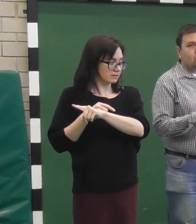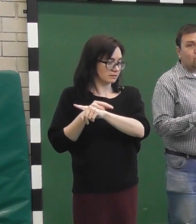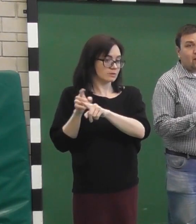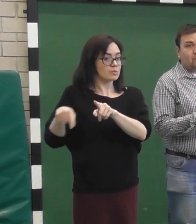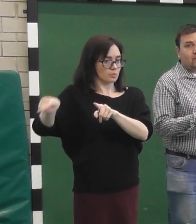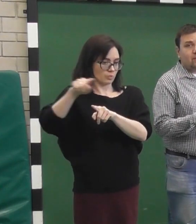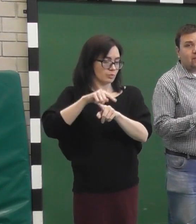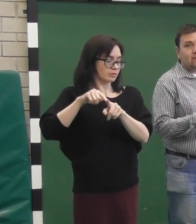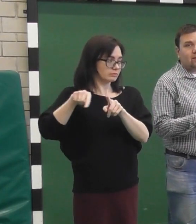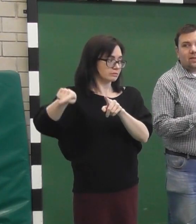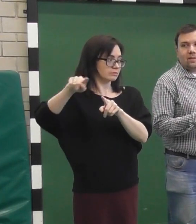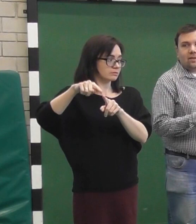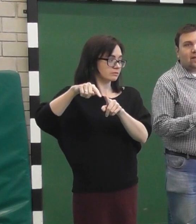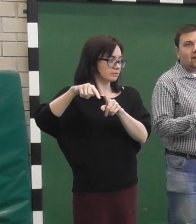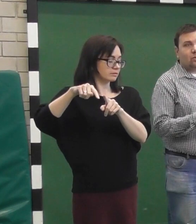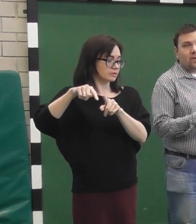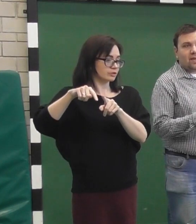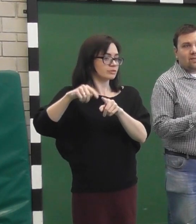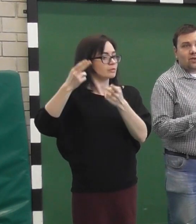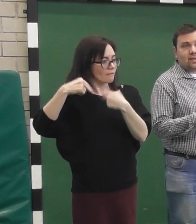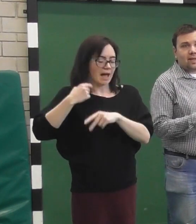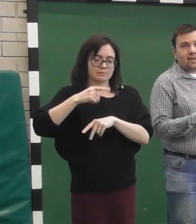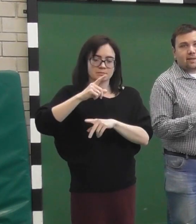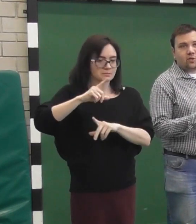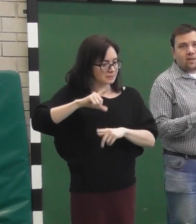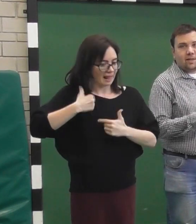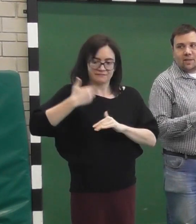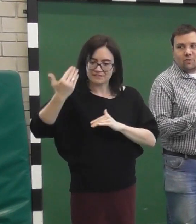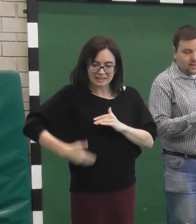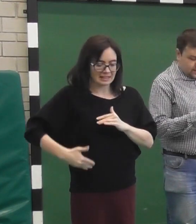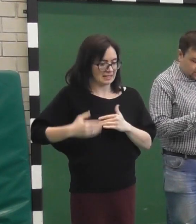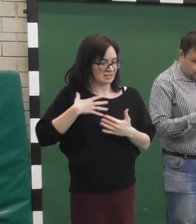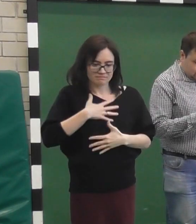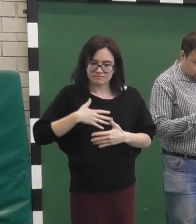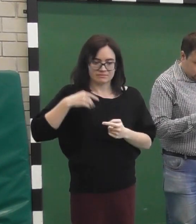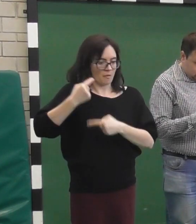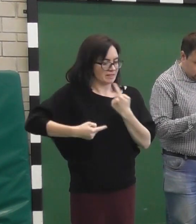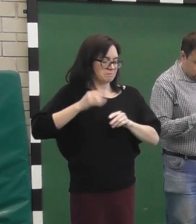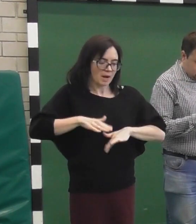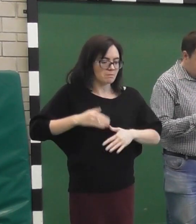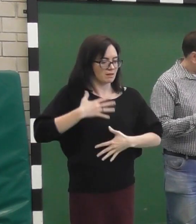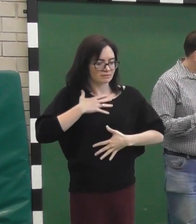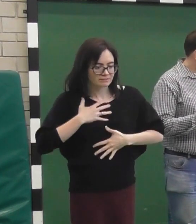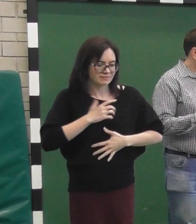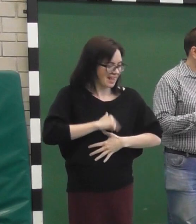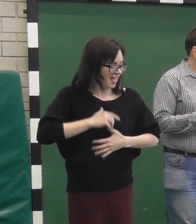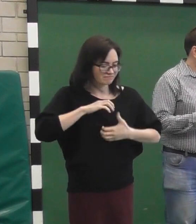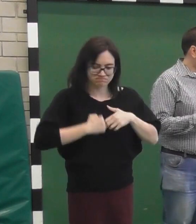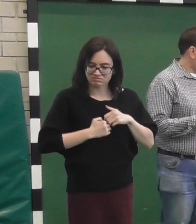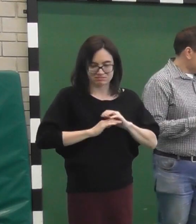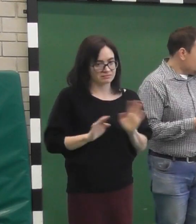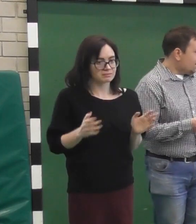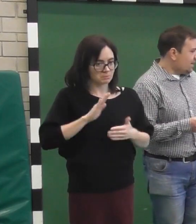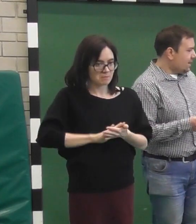Ők is tovább életük végéig viselték ennek testi, lelki következményét. Itt van közöttünk